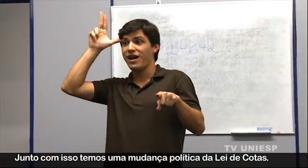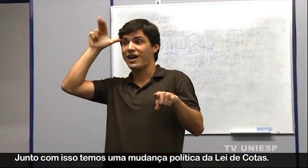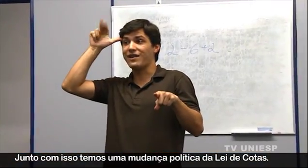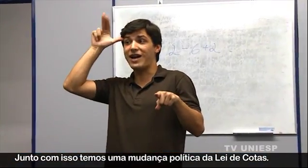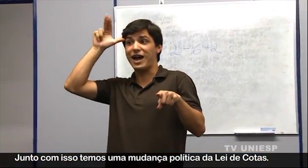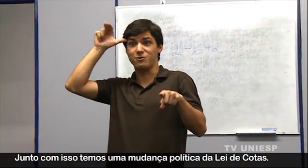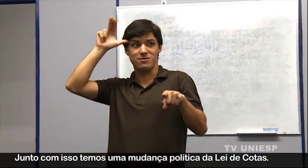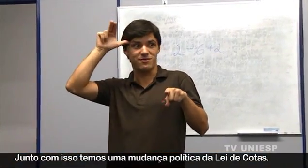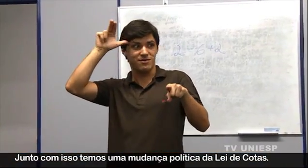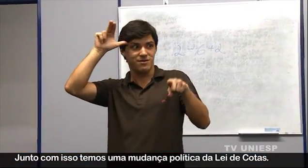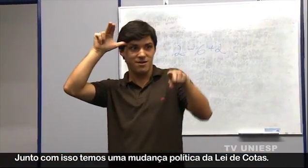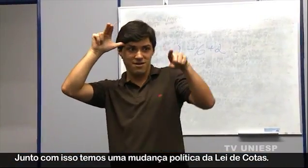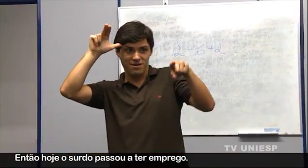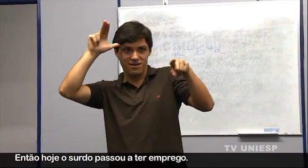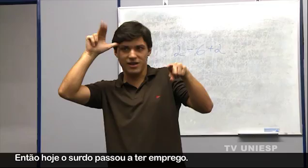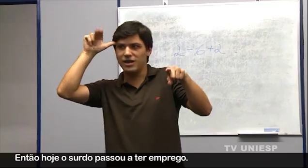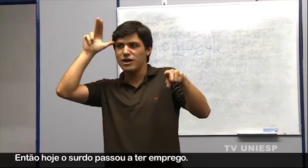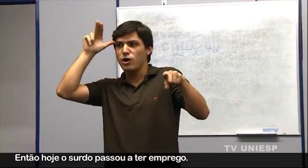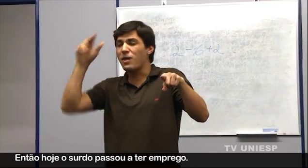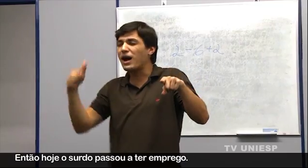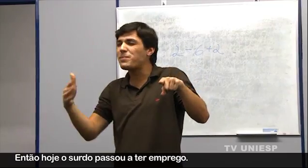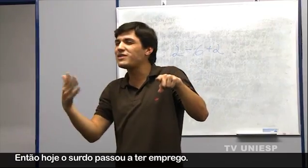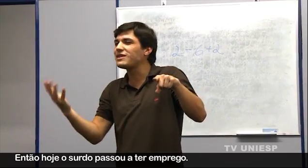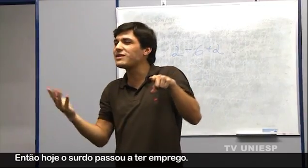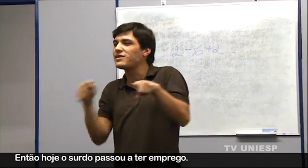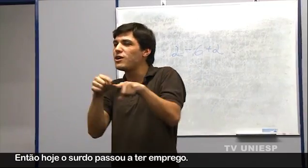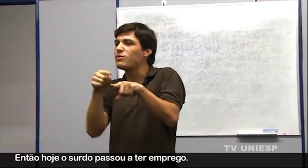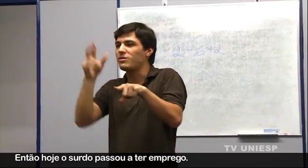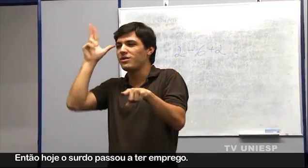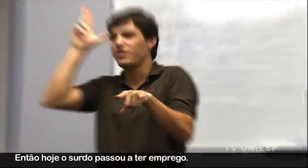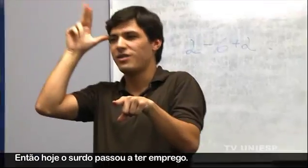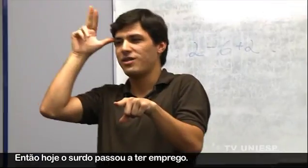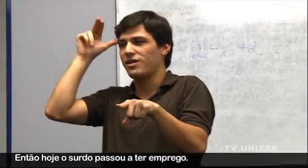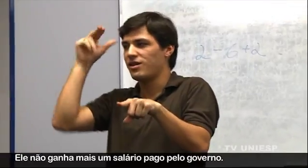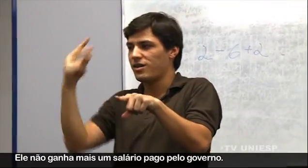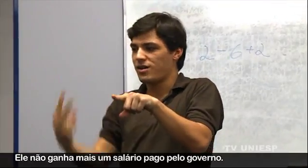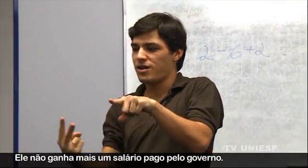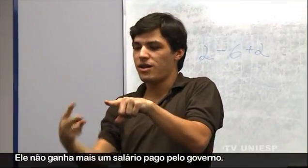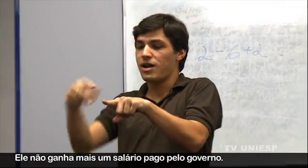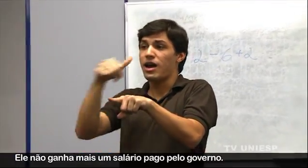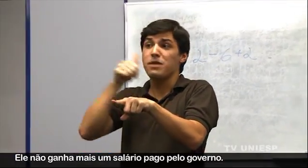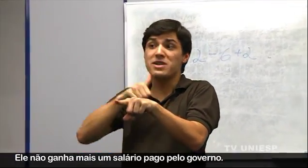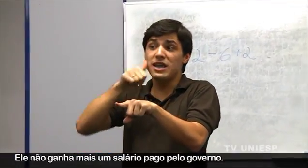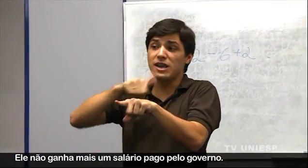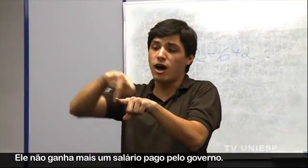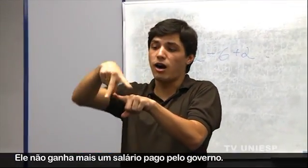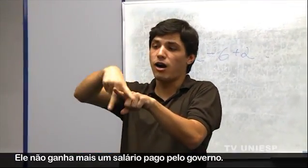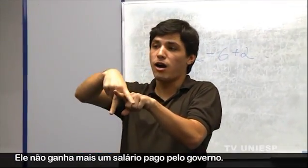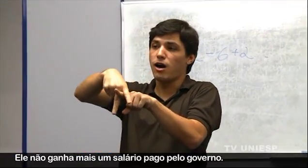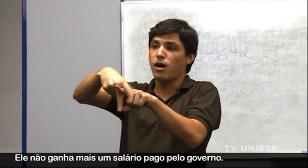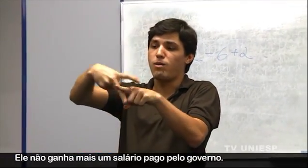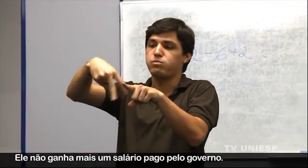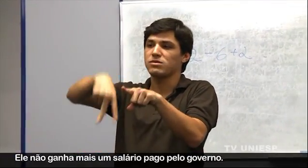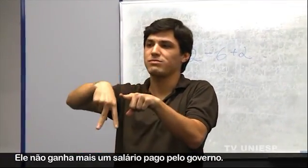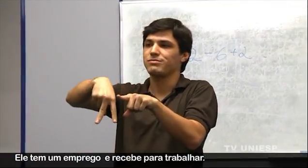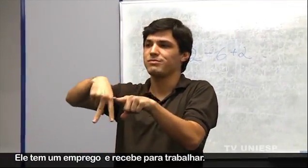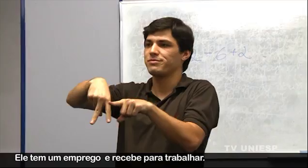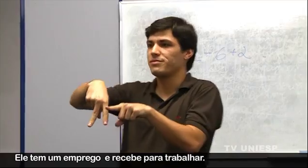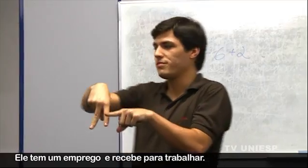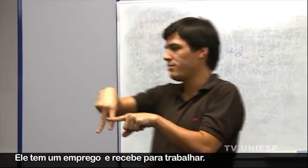política das leis das cotas. Então hoje em dia, o surdo ele começou a ter emprego. Ele não ganha mais um salário pago pelo governo e tal. Ele tem um emprego,